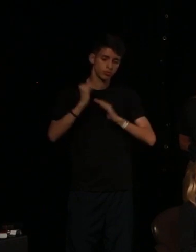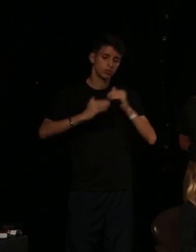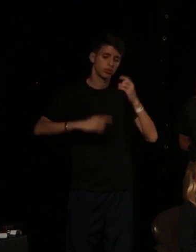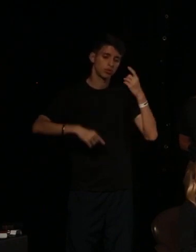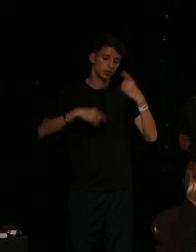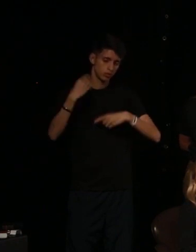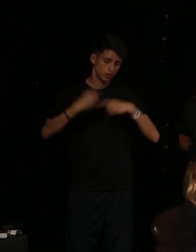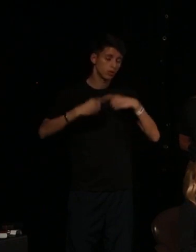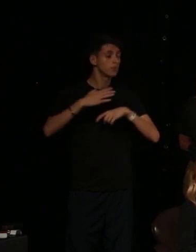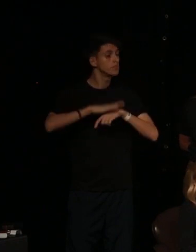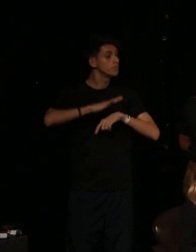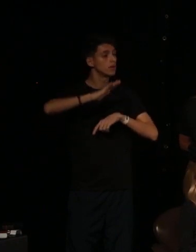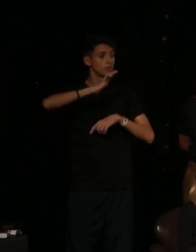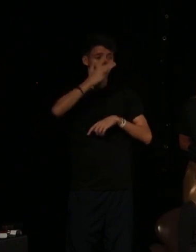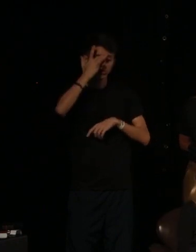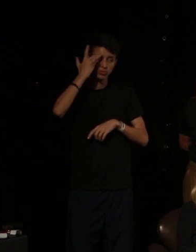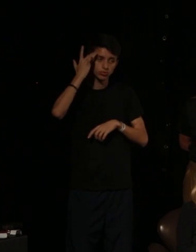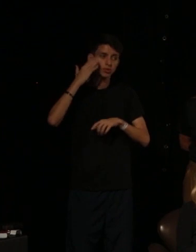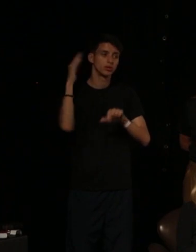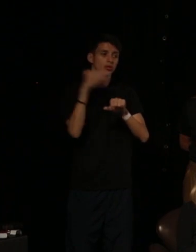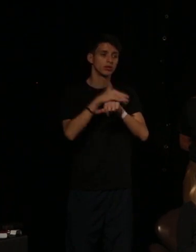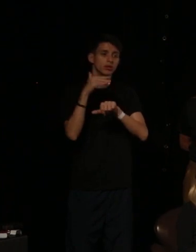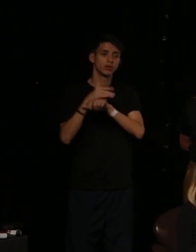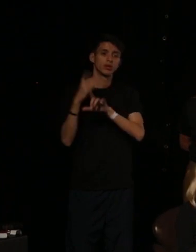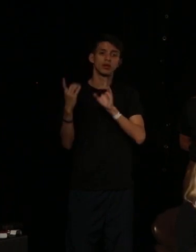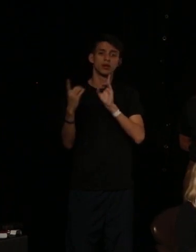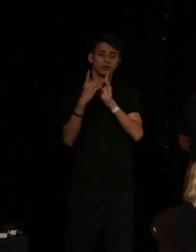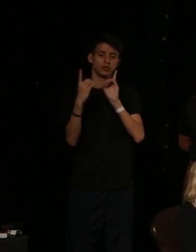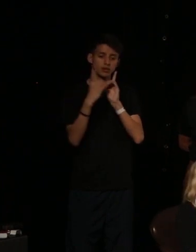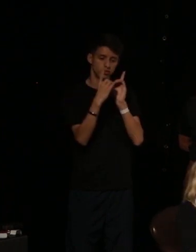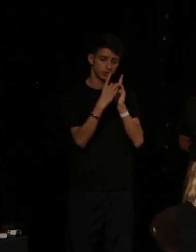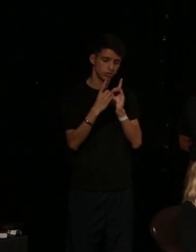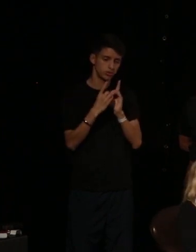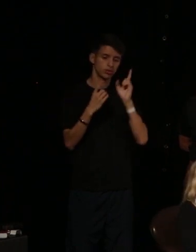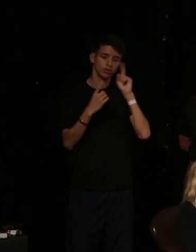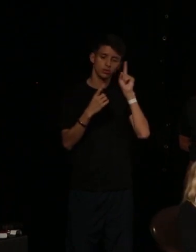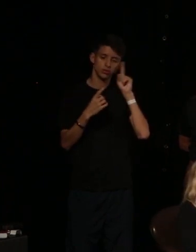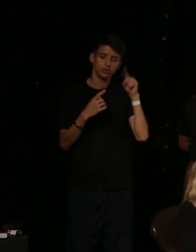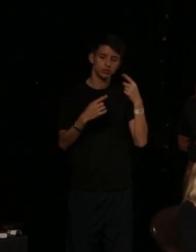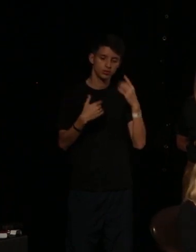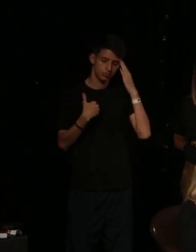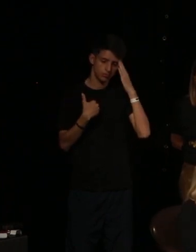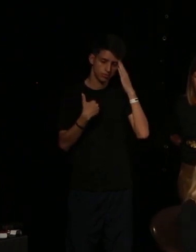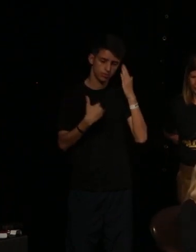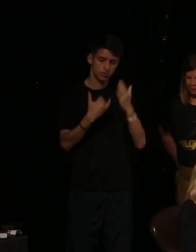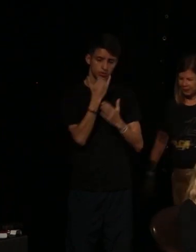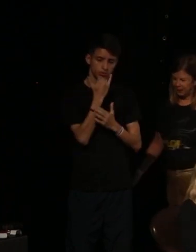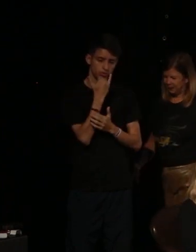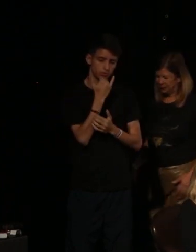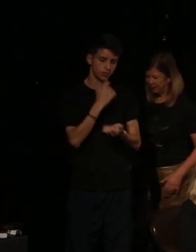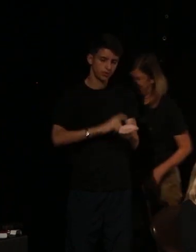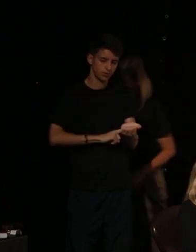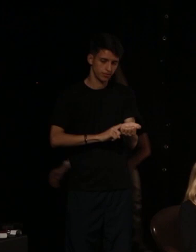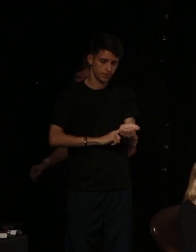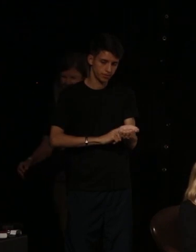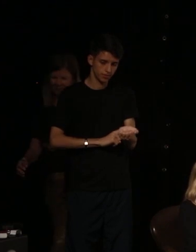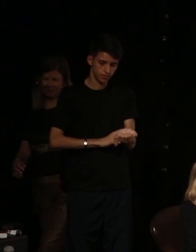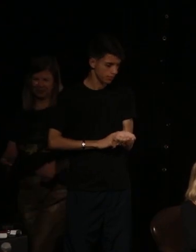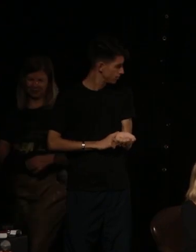que mais e mais essas pessoas sejam atendidas no seu dia a dia. É isso, obrigado. Desculpa o meu nervosismo, obrigado.